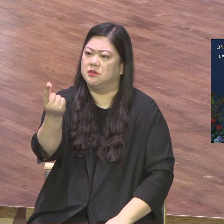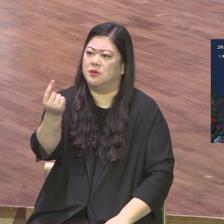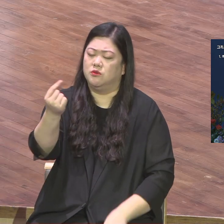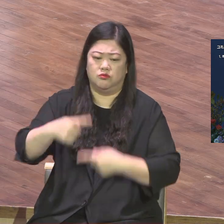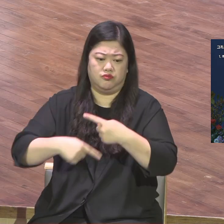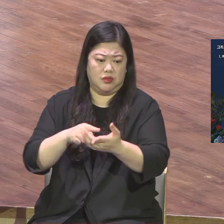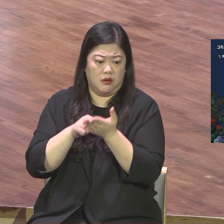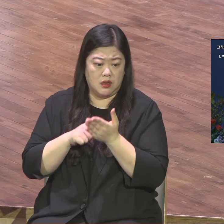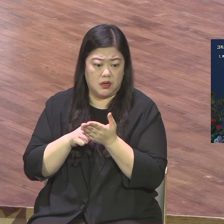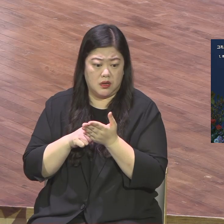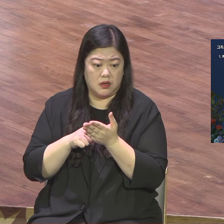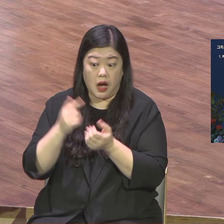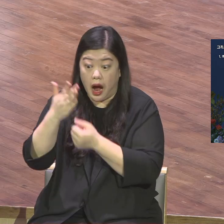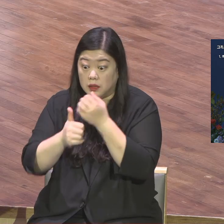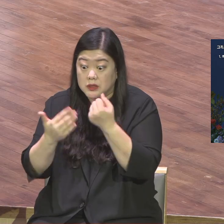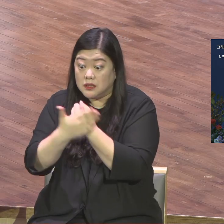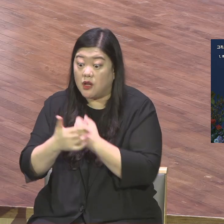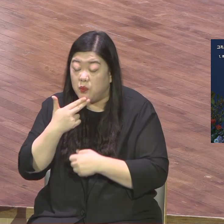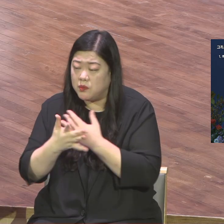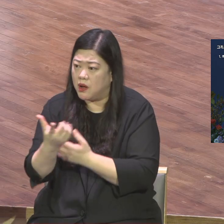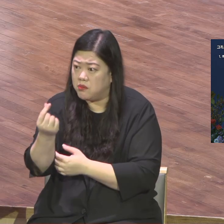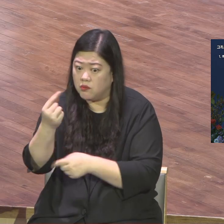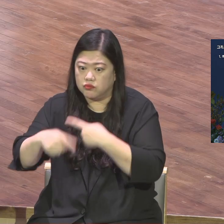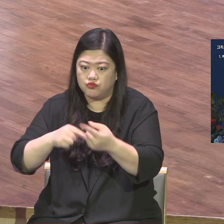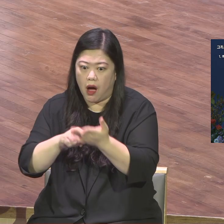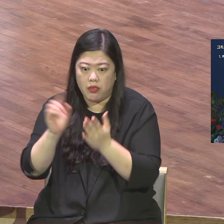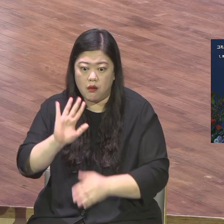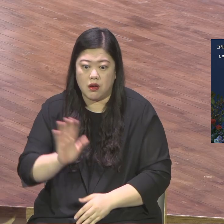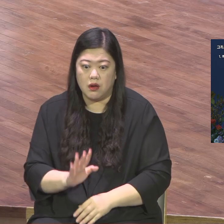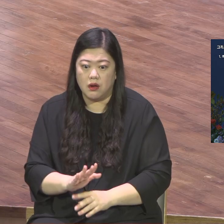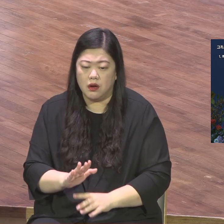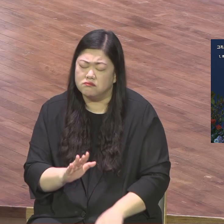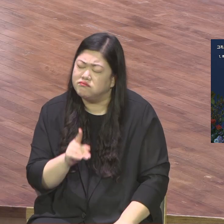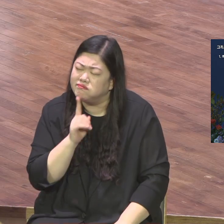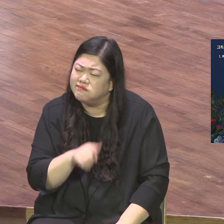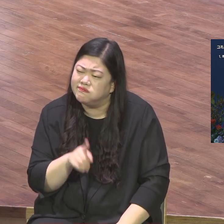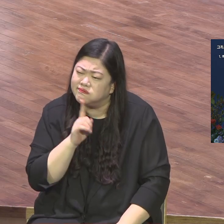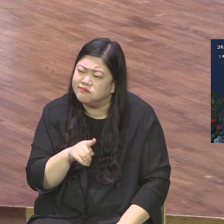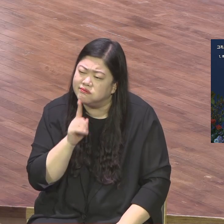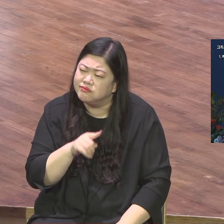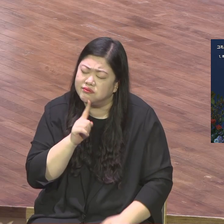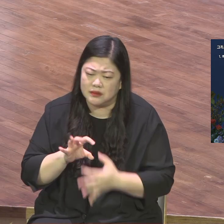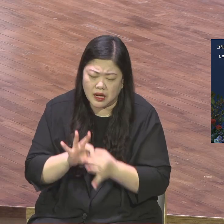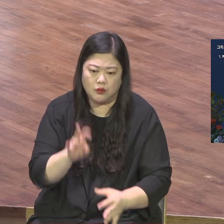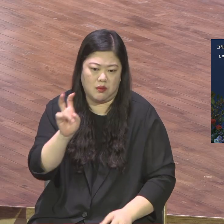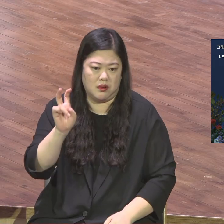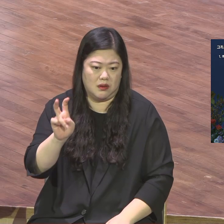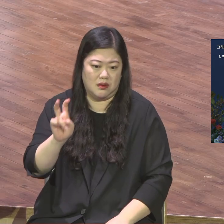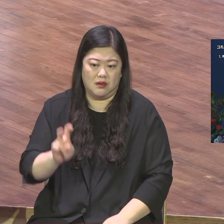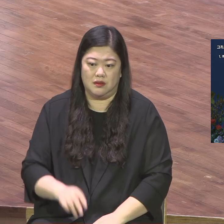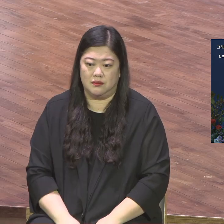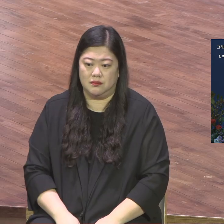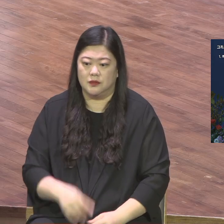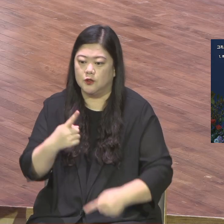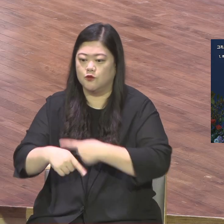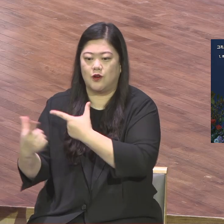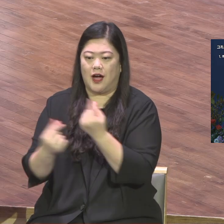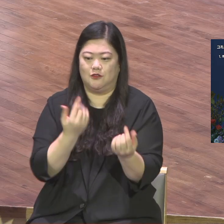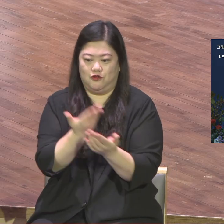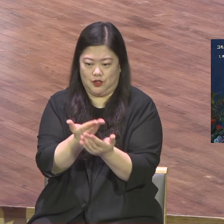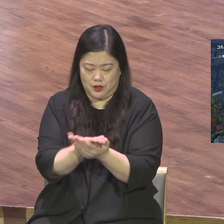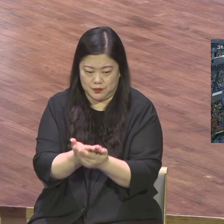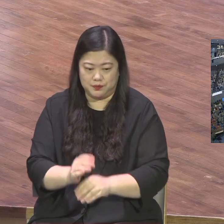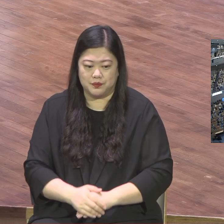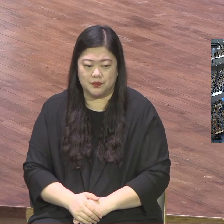강단 통해서 하나님이요 오늘도 은혜를 주옵소서. 보통 은혜 아닙니다. 같이 고백해 봅시다. 깨닫는